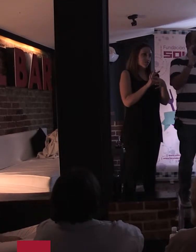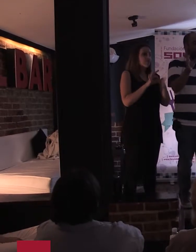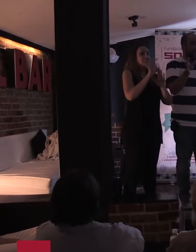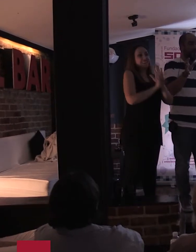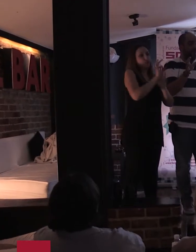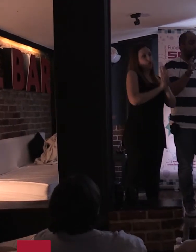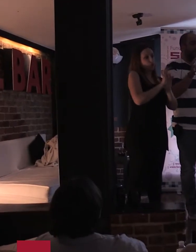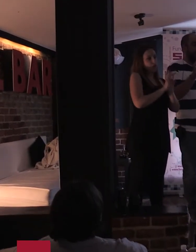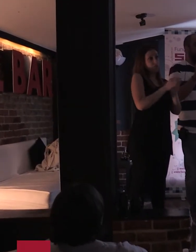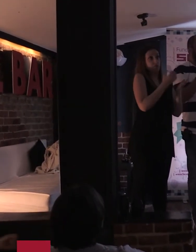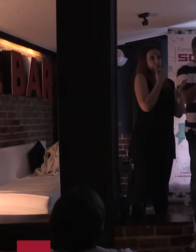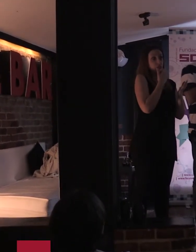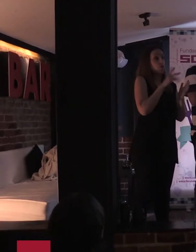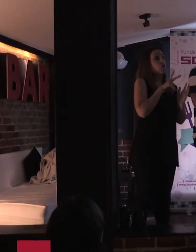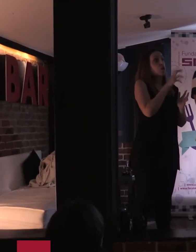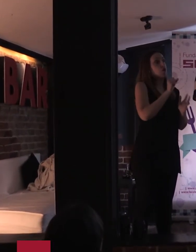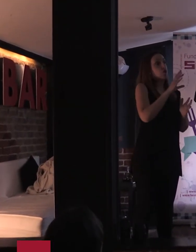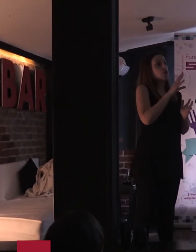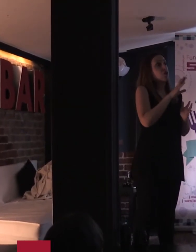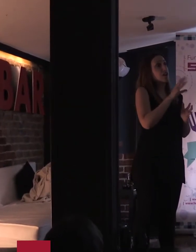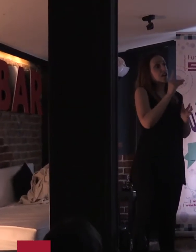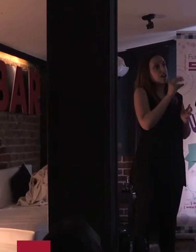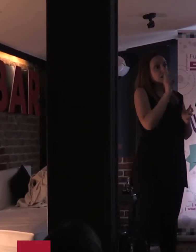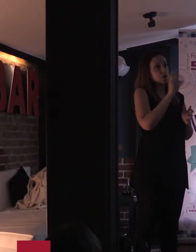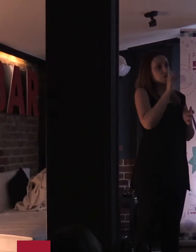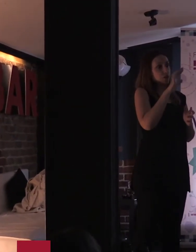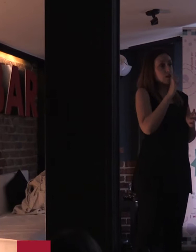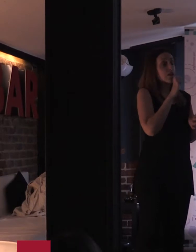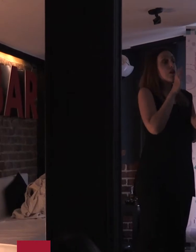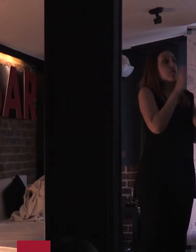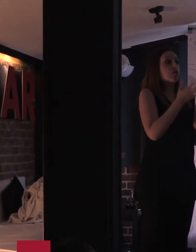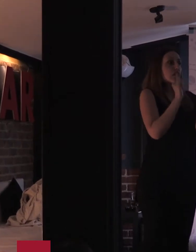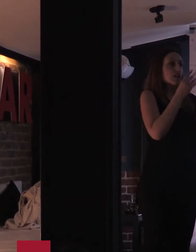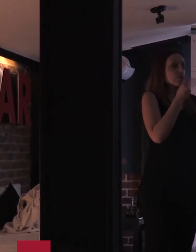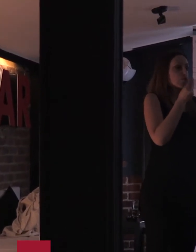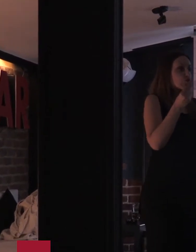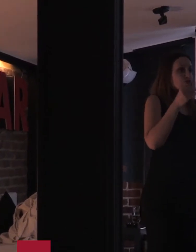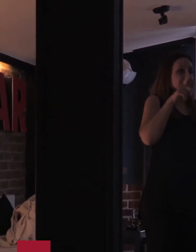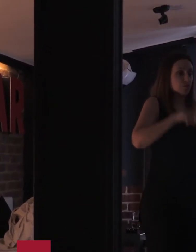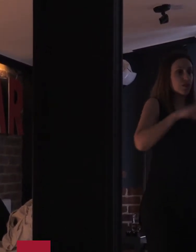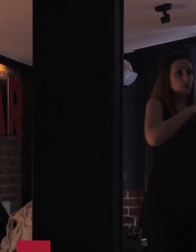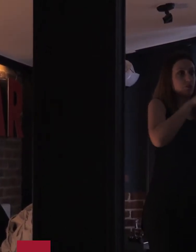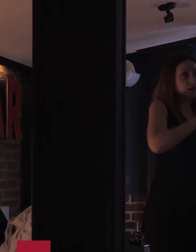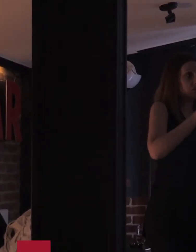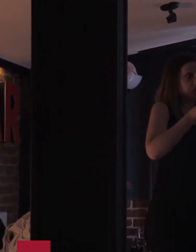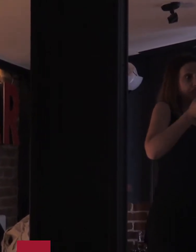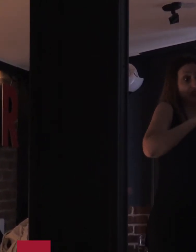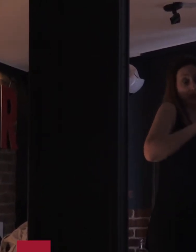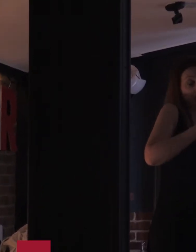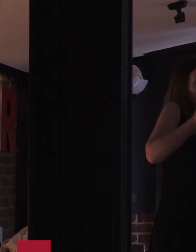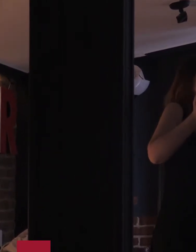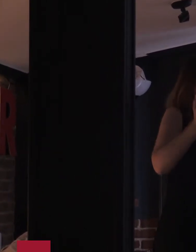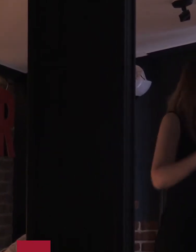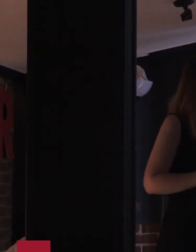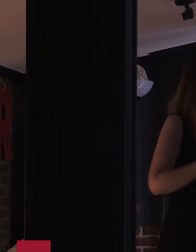parte de hardware, porque hay muchos dispositivos médicos implantables que la tienen resuelta, entonces podremos utilizar todo este